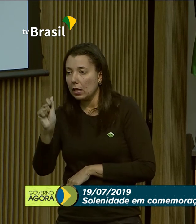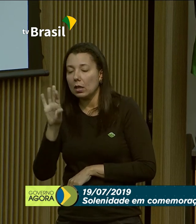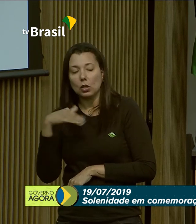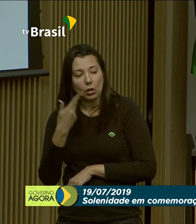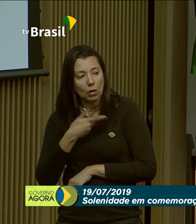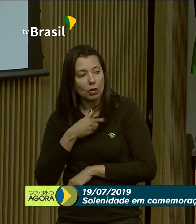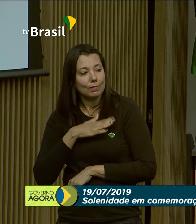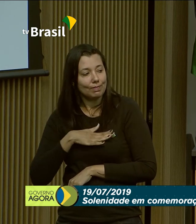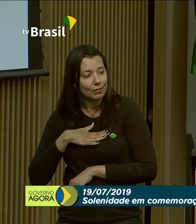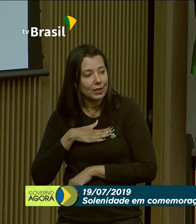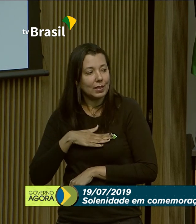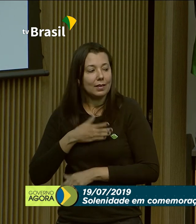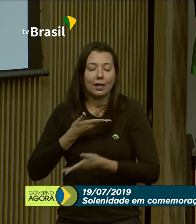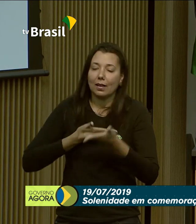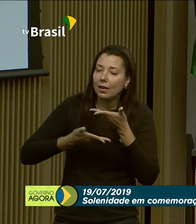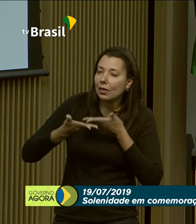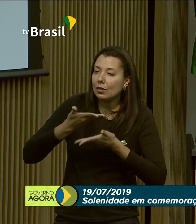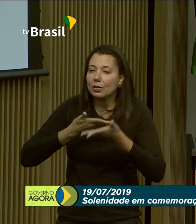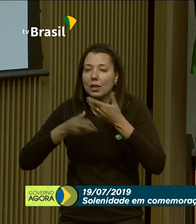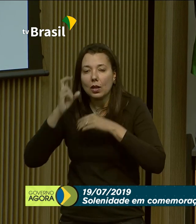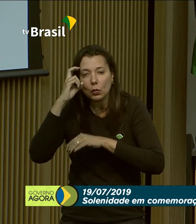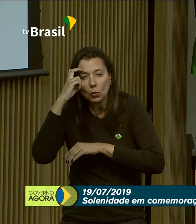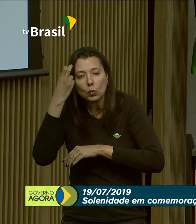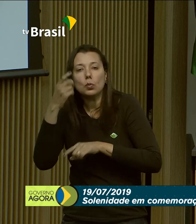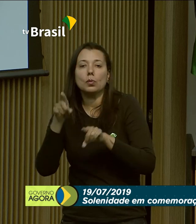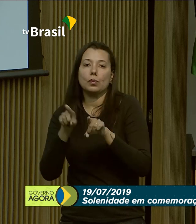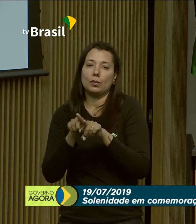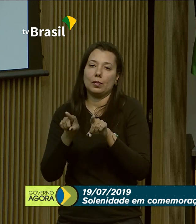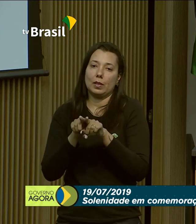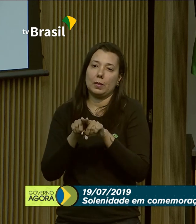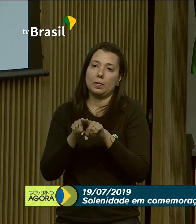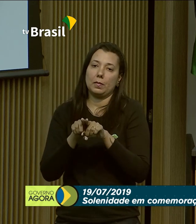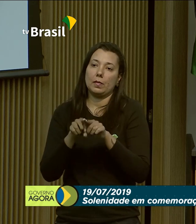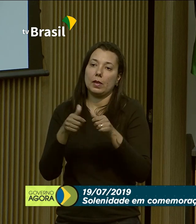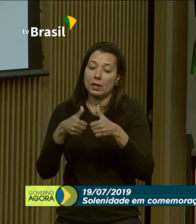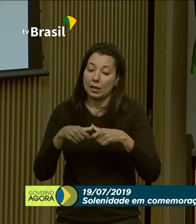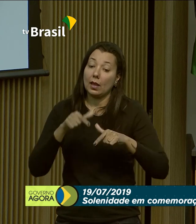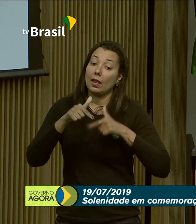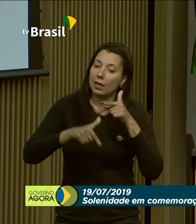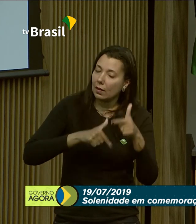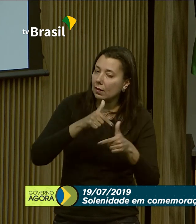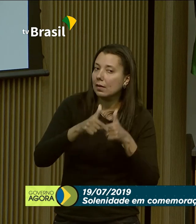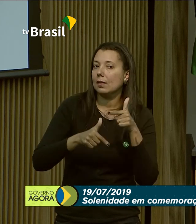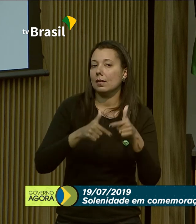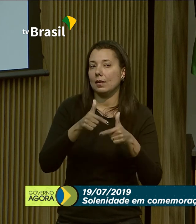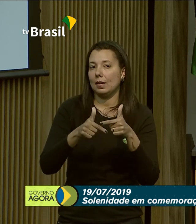querida Bia, tão envolvida na área de cultura também. Estamos aí trabalhando para